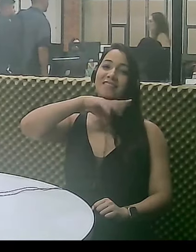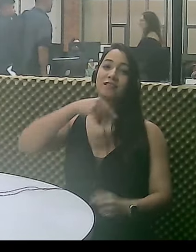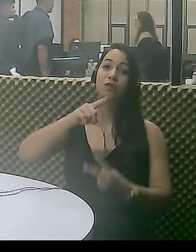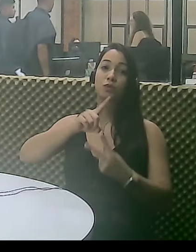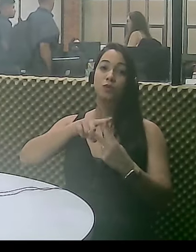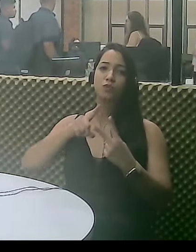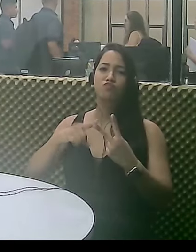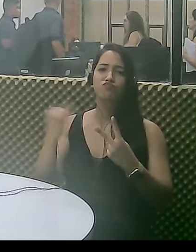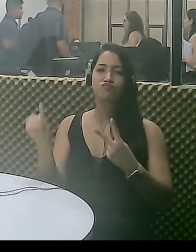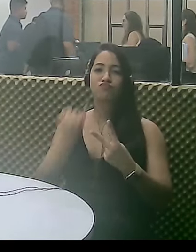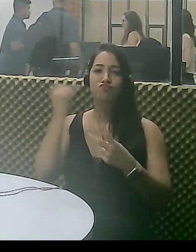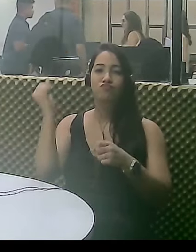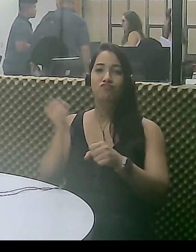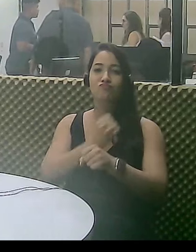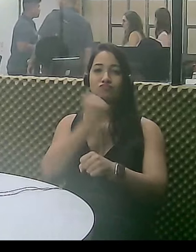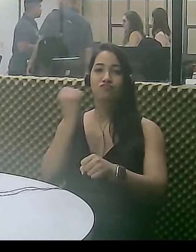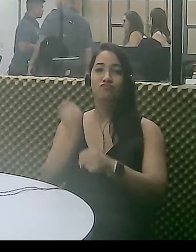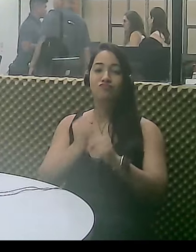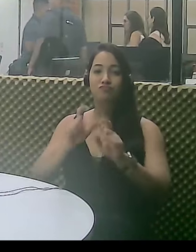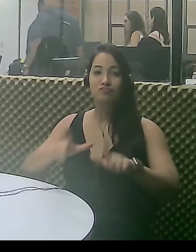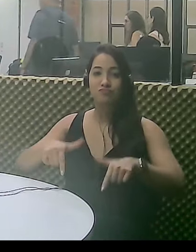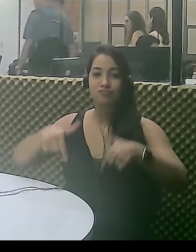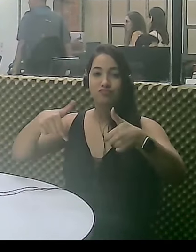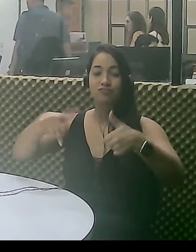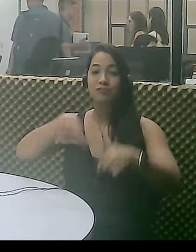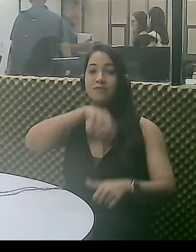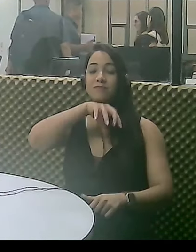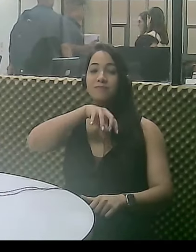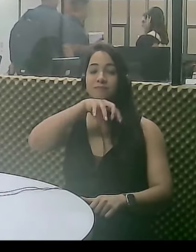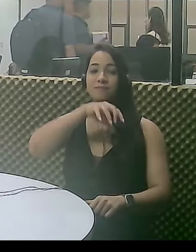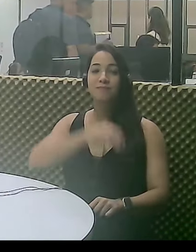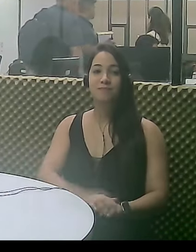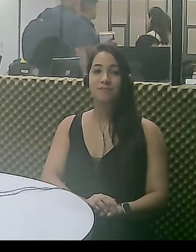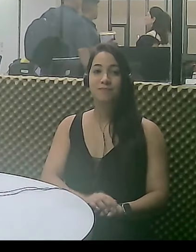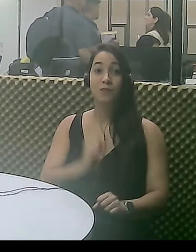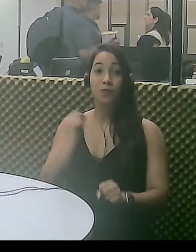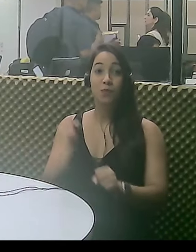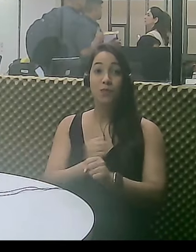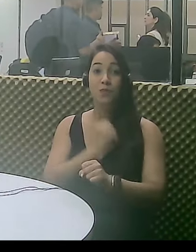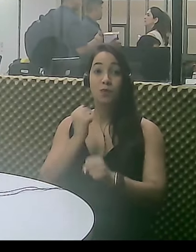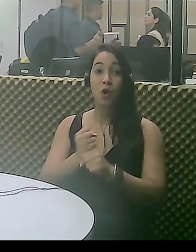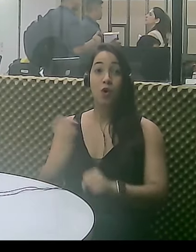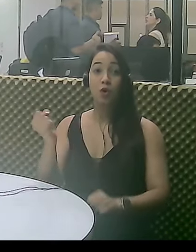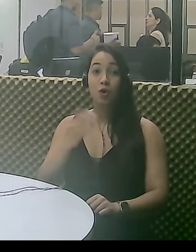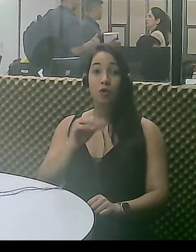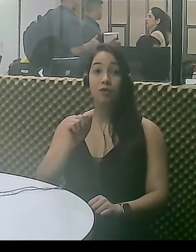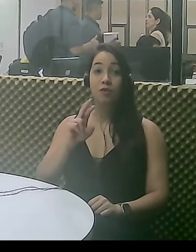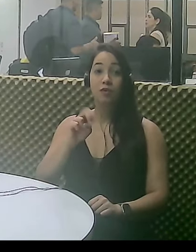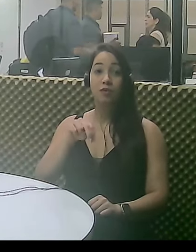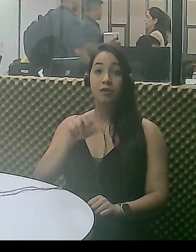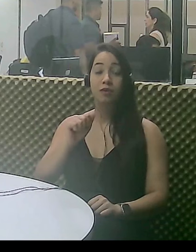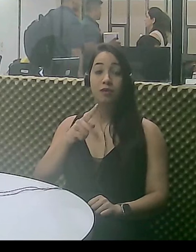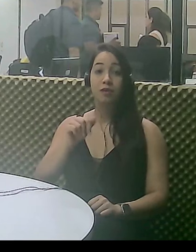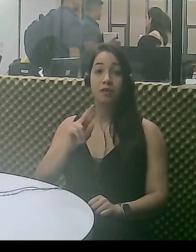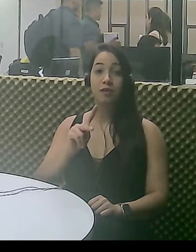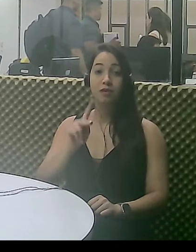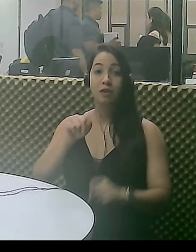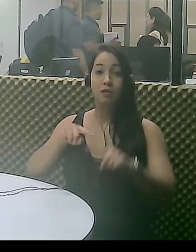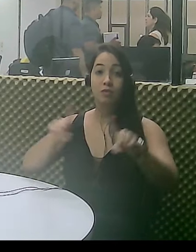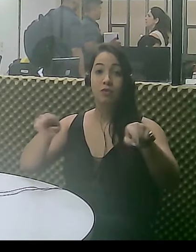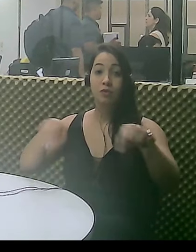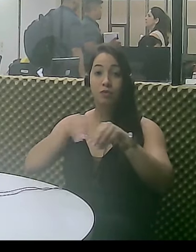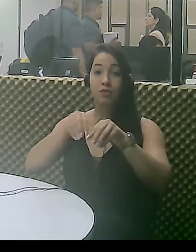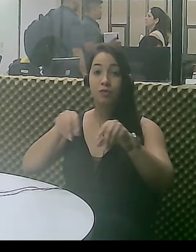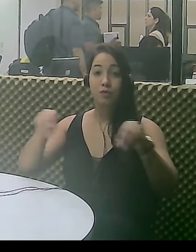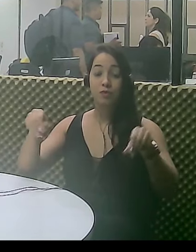duas importantes obras executadas no Parque do Sabiá. A construção da nova Arena Parque, composta por quadras de